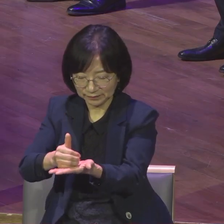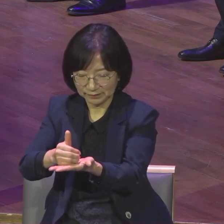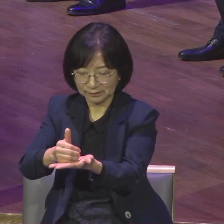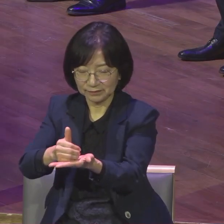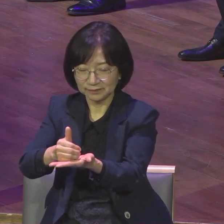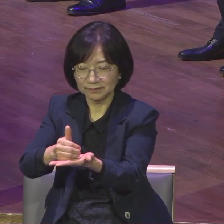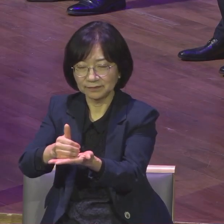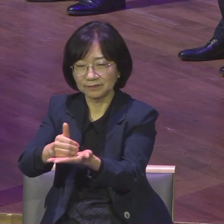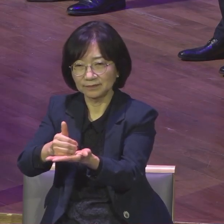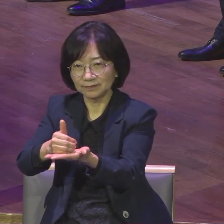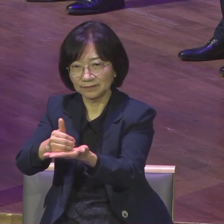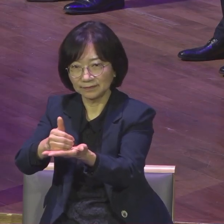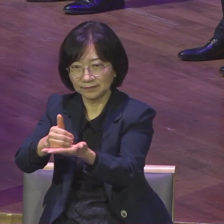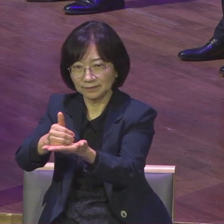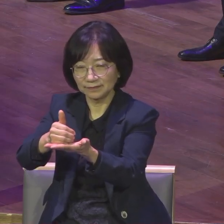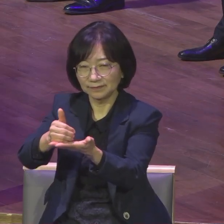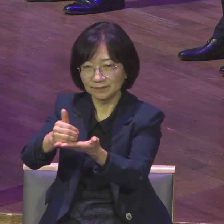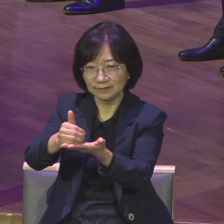그리스도니.